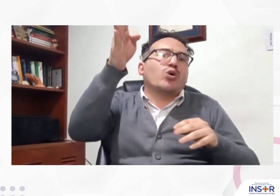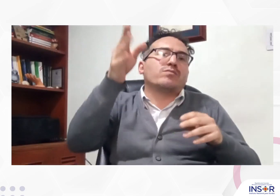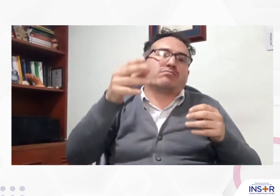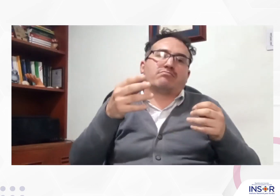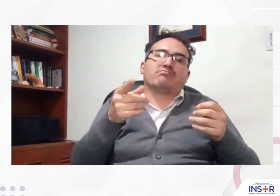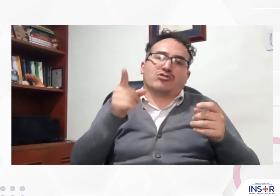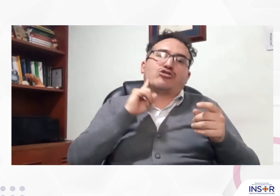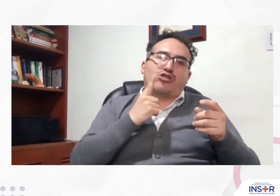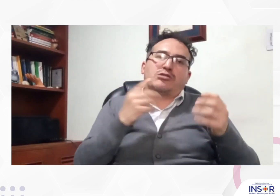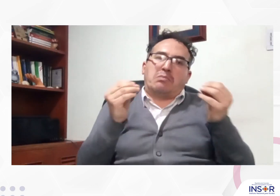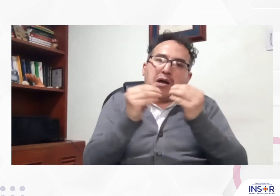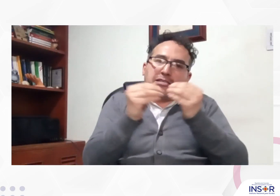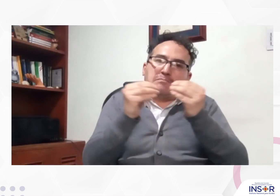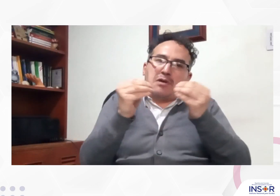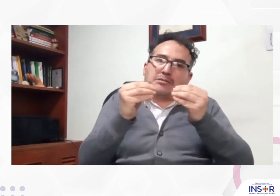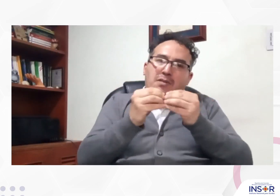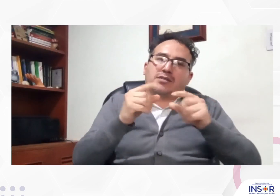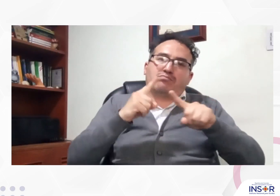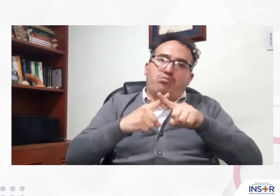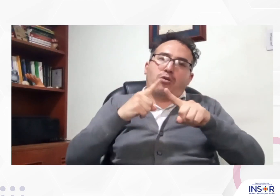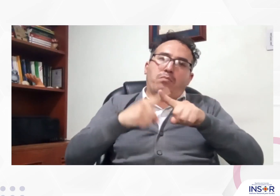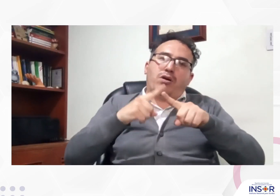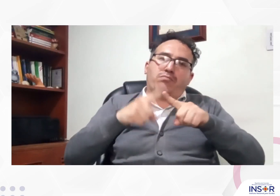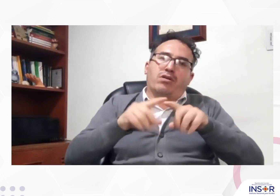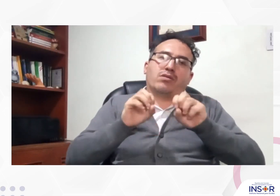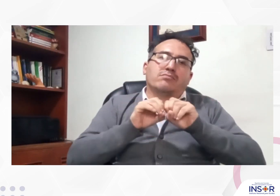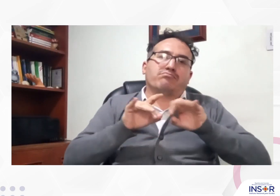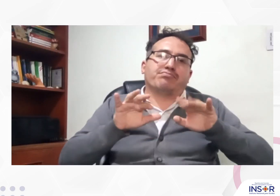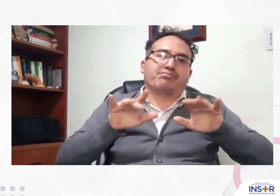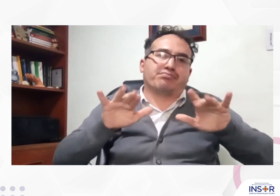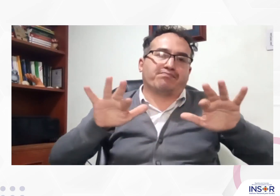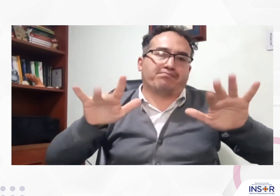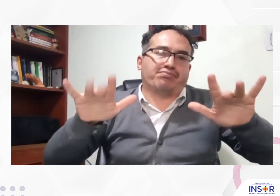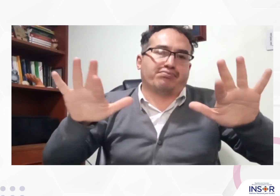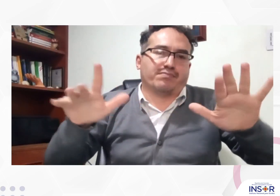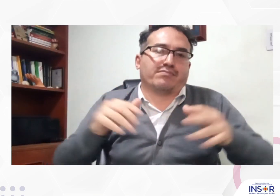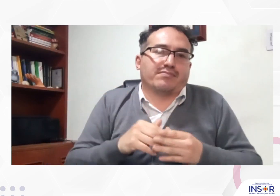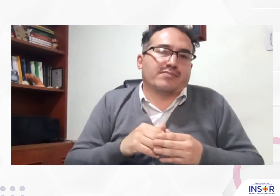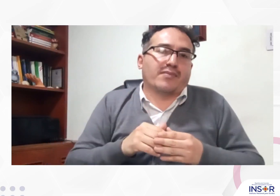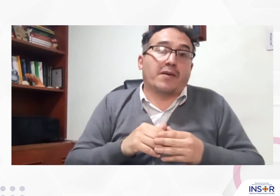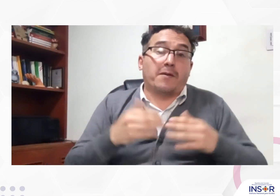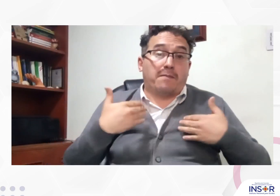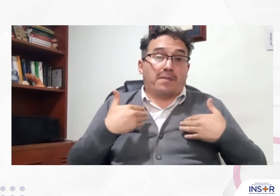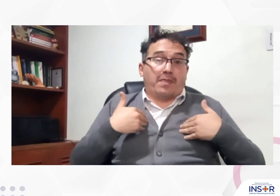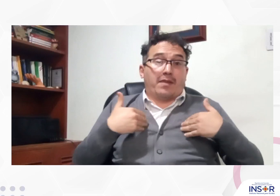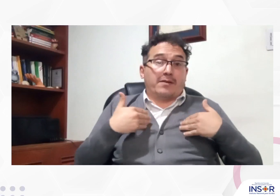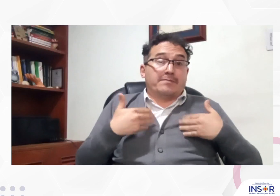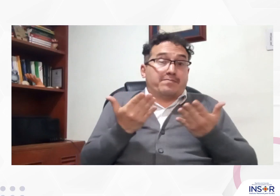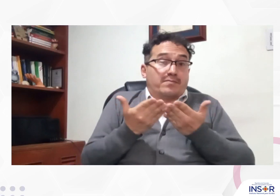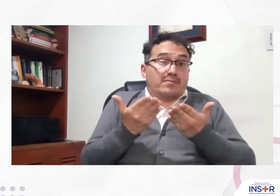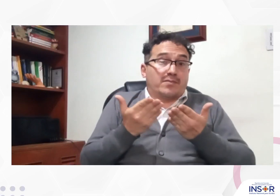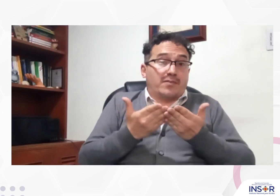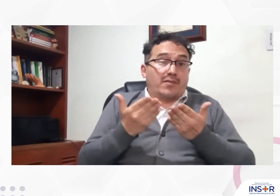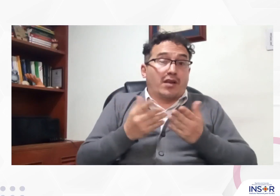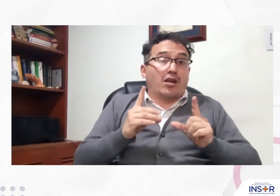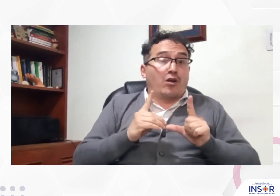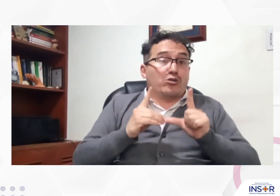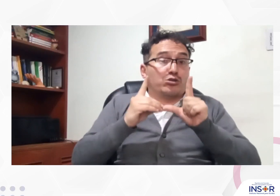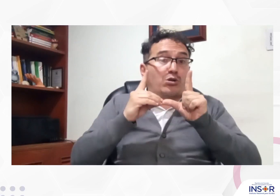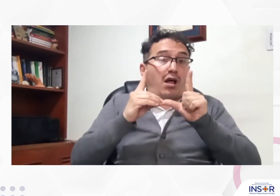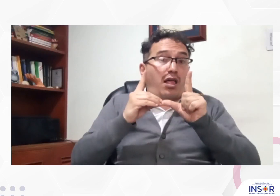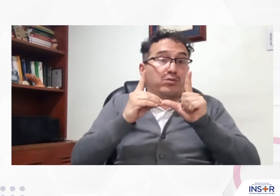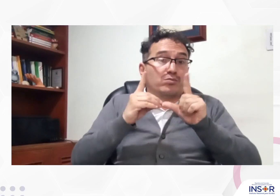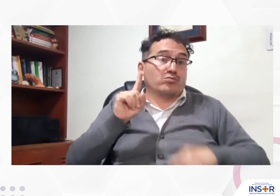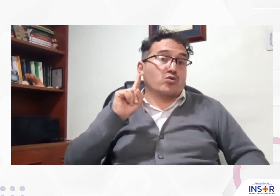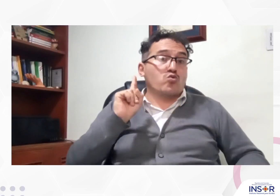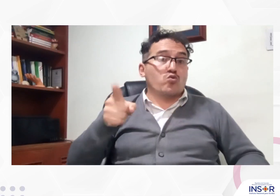a presentar. A futuro pues aspiro a crear este libro y que eso pues se sume también a la divulgación de otro tipo de obras. En